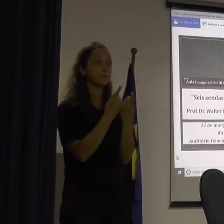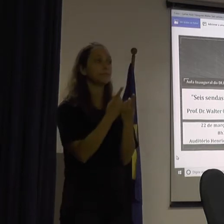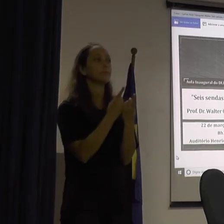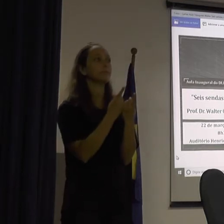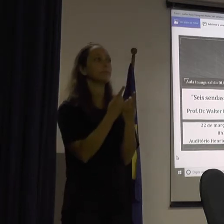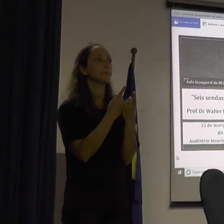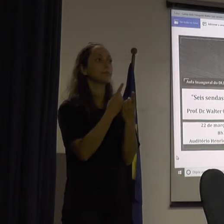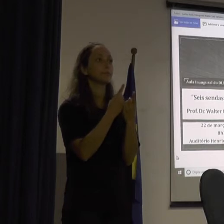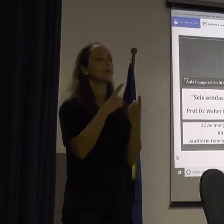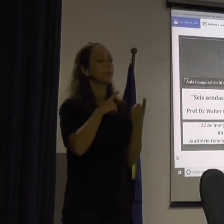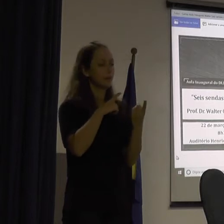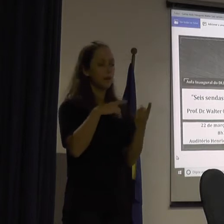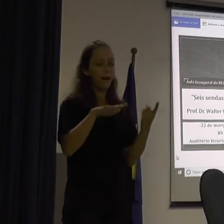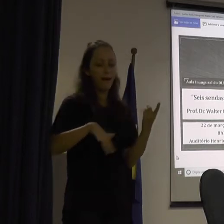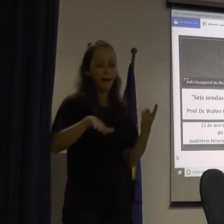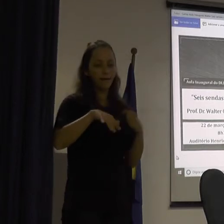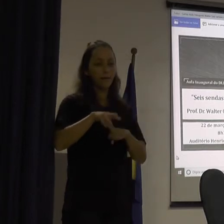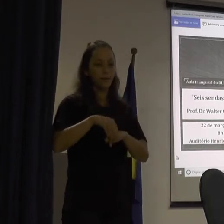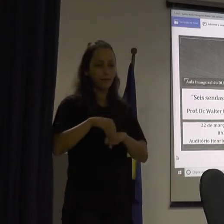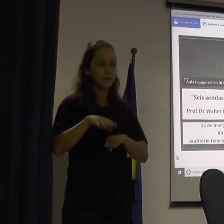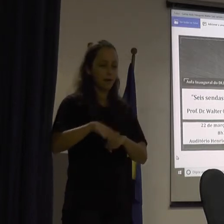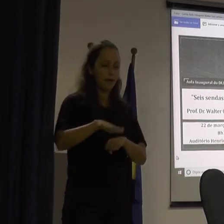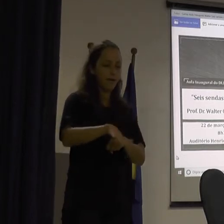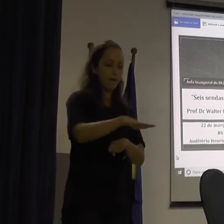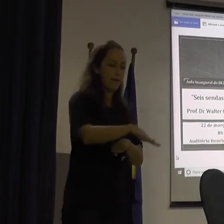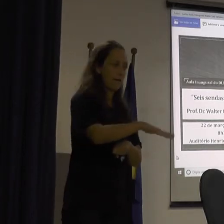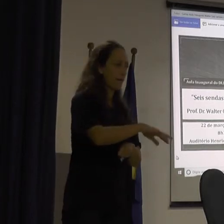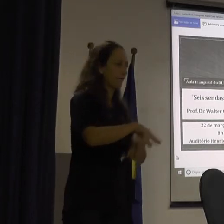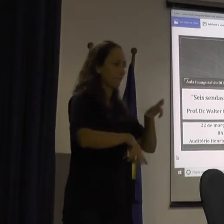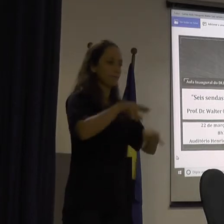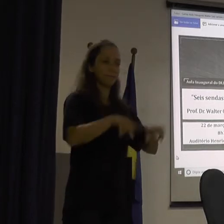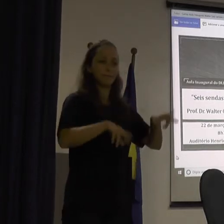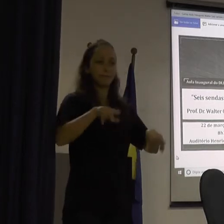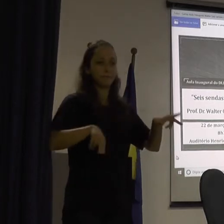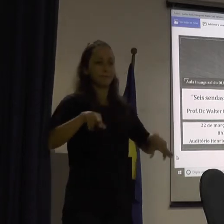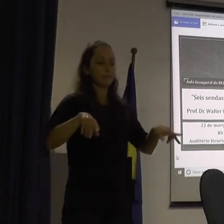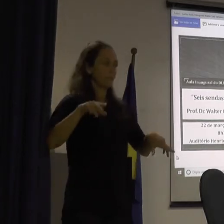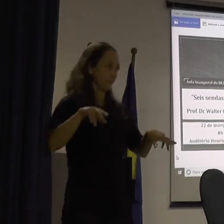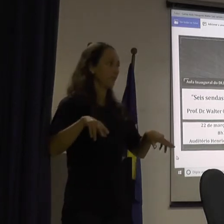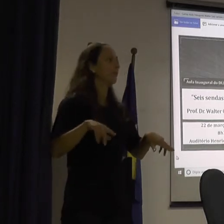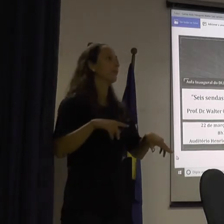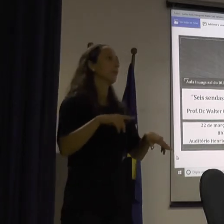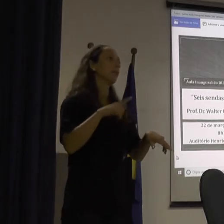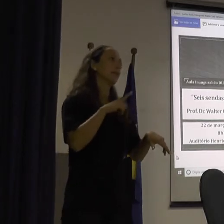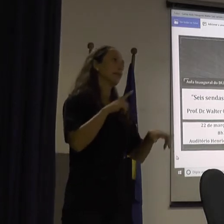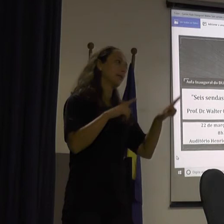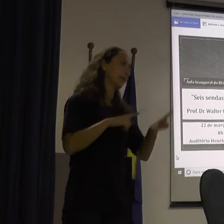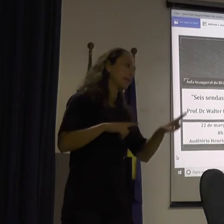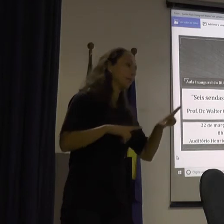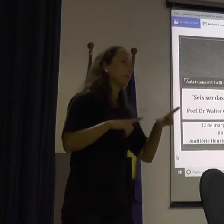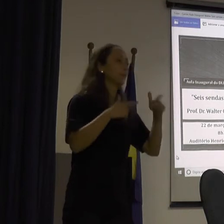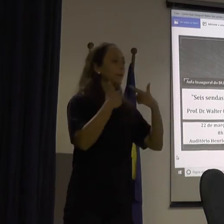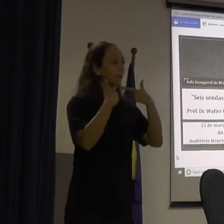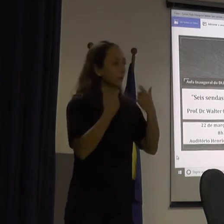temos várias áreas de conhecimento, principalmente no tronco comum, né, literatura,